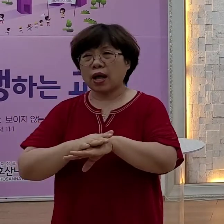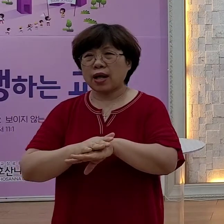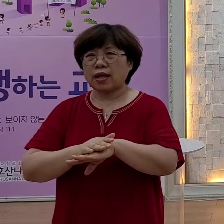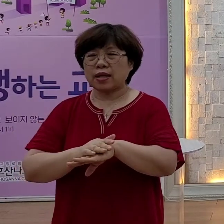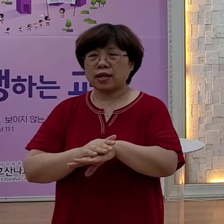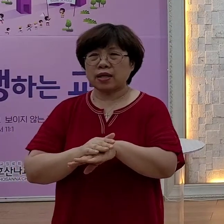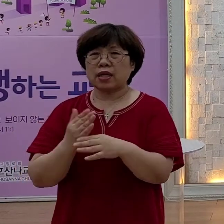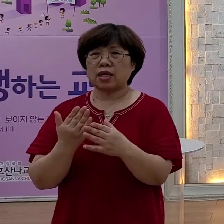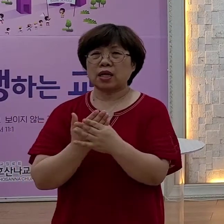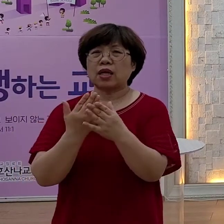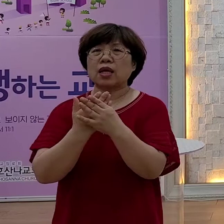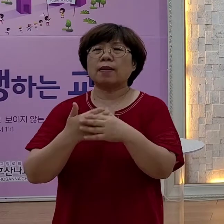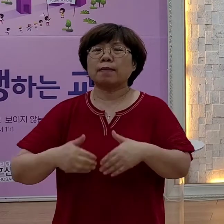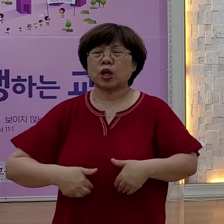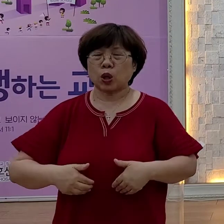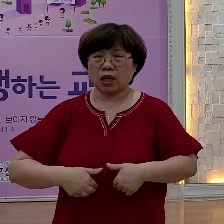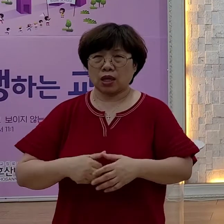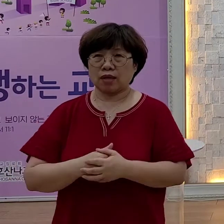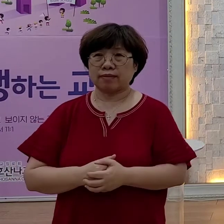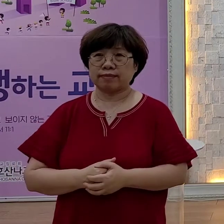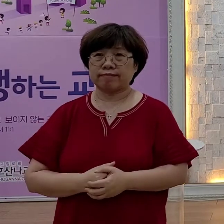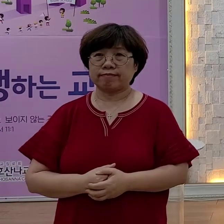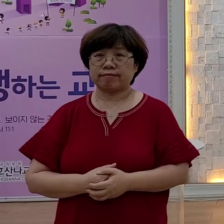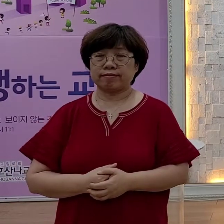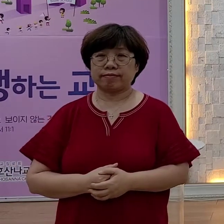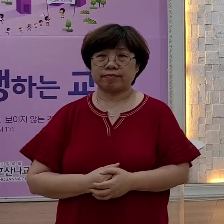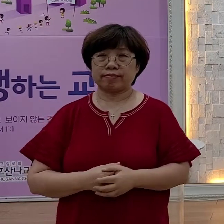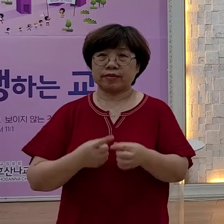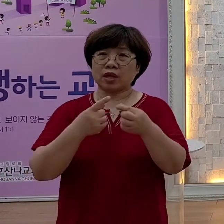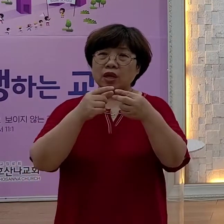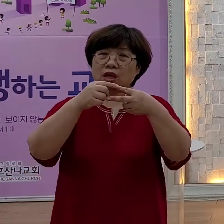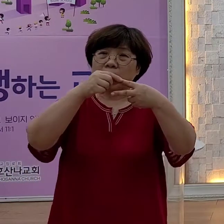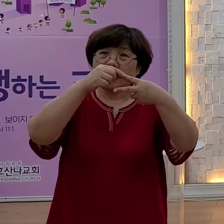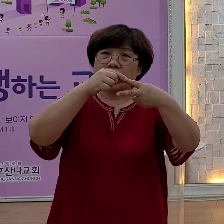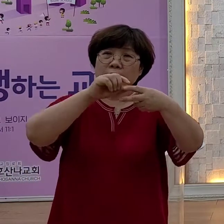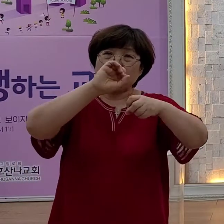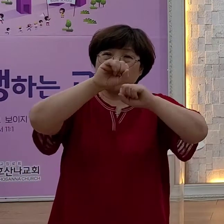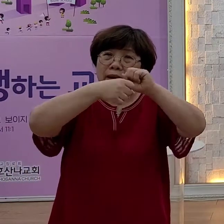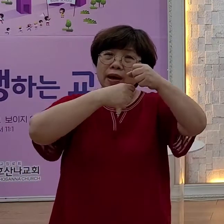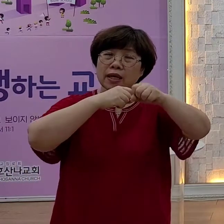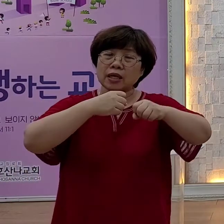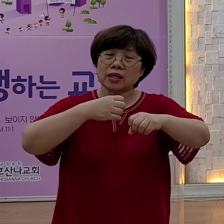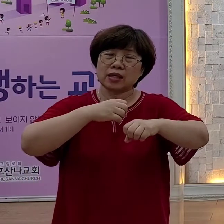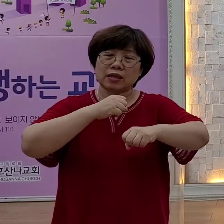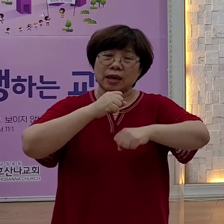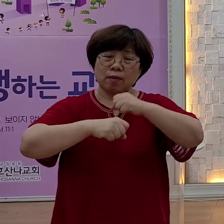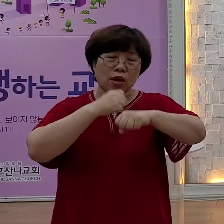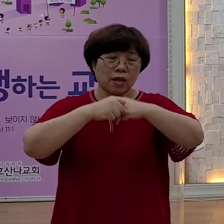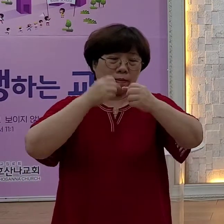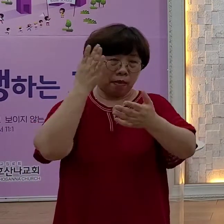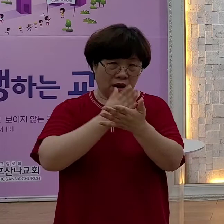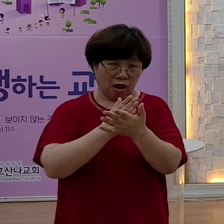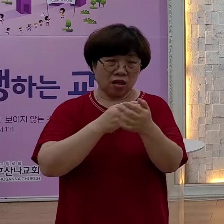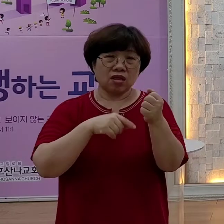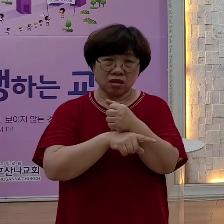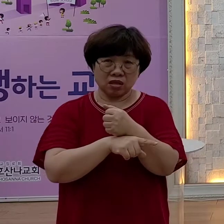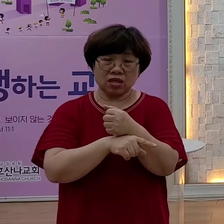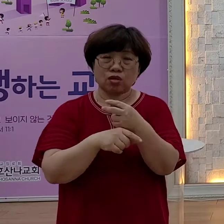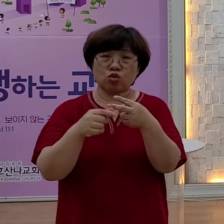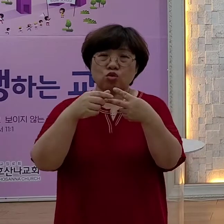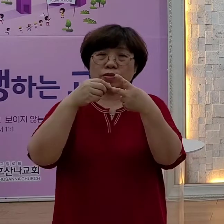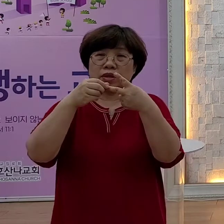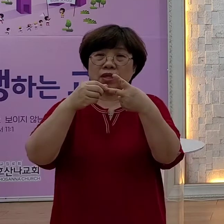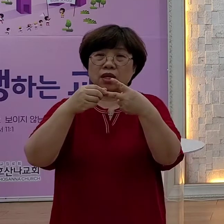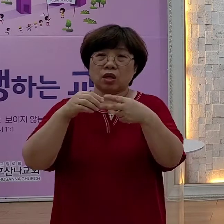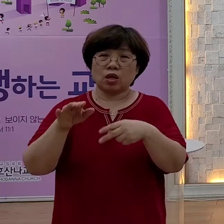자, 아까 첫 번째는 함부로 그 발을 삼거라 했다는 말이 이 마음의 자세였다면, 오늘 이 두 번째 이 부분은